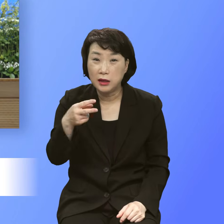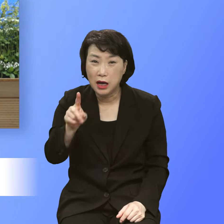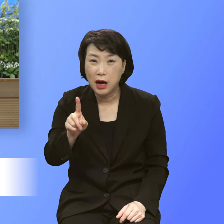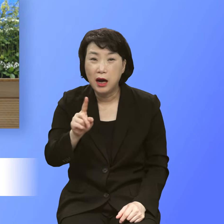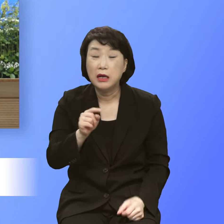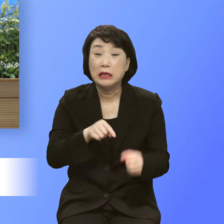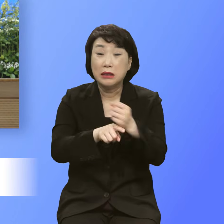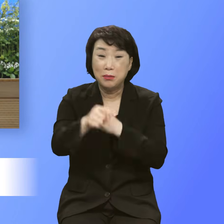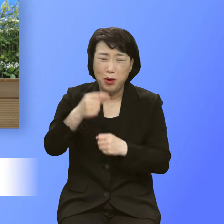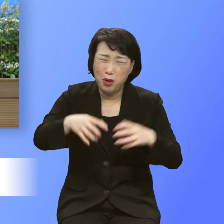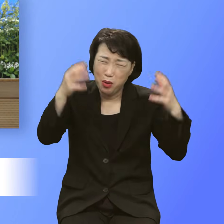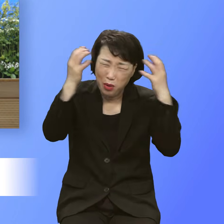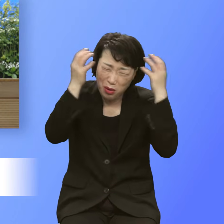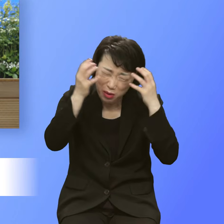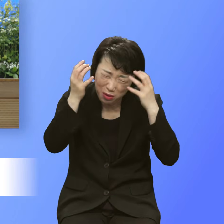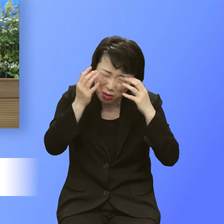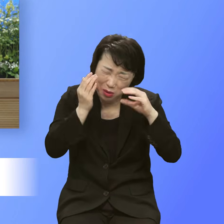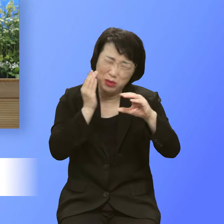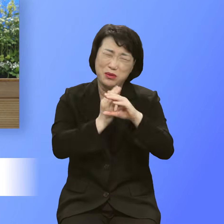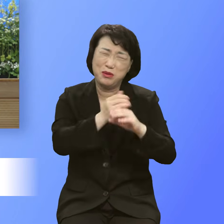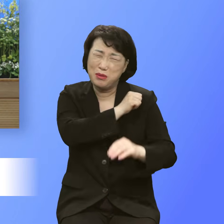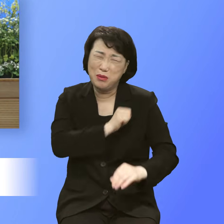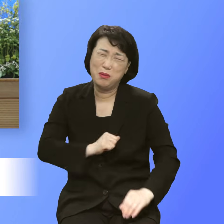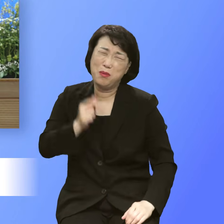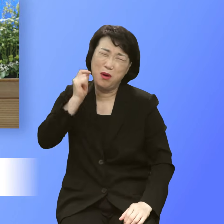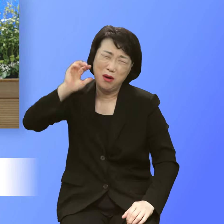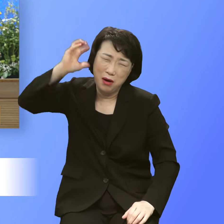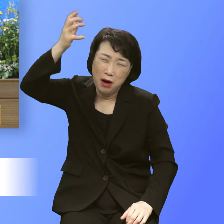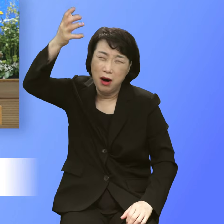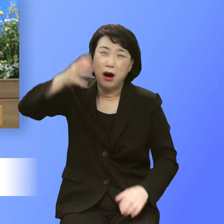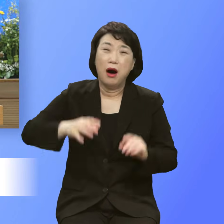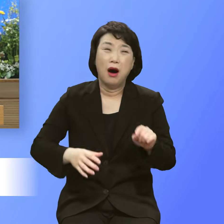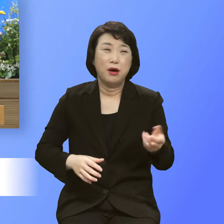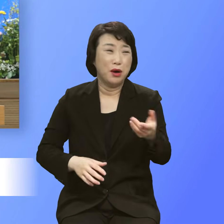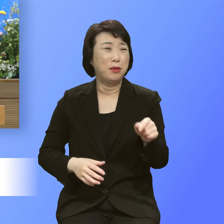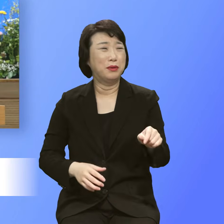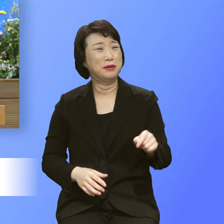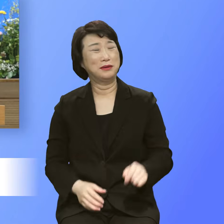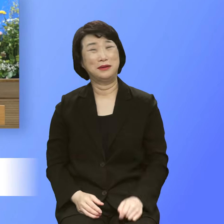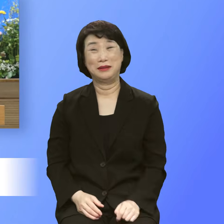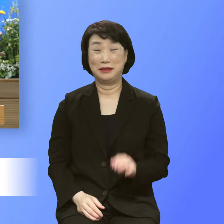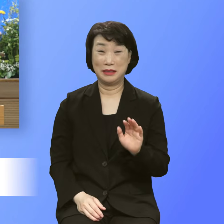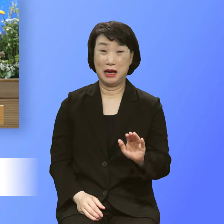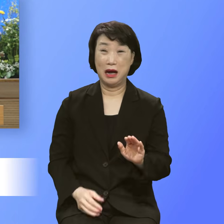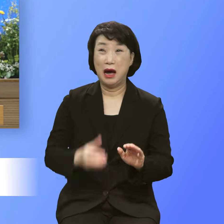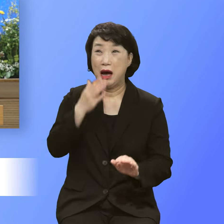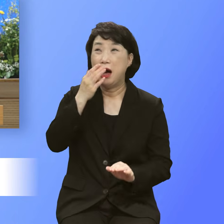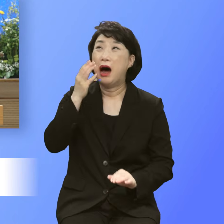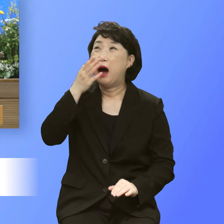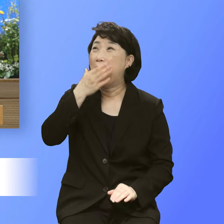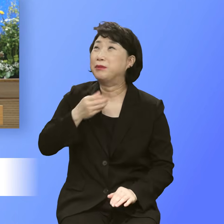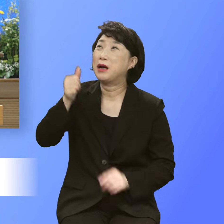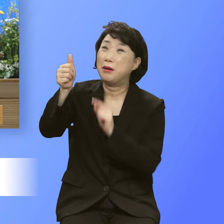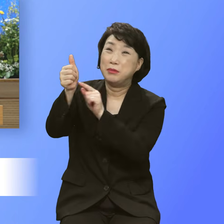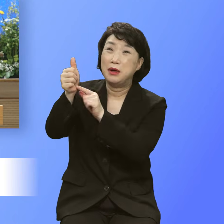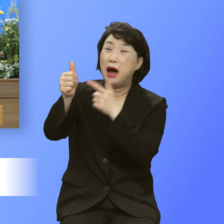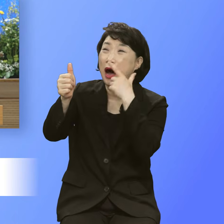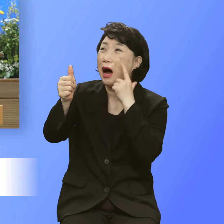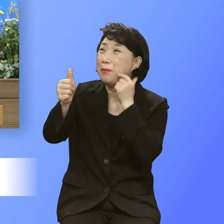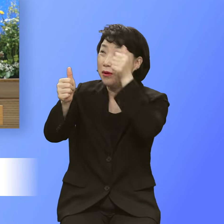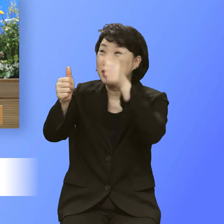없습니다. 견딜 수가 없다. 어떻게 아브라함을 아버지라 부르고